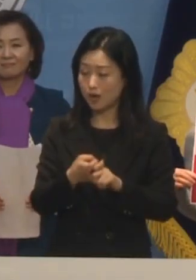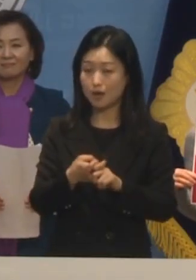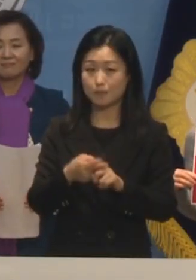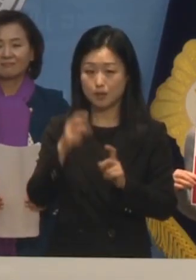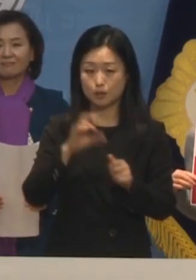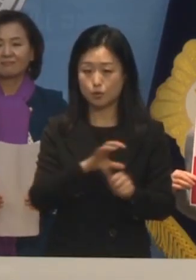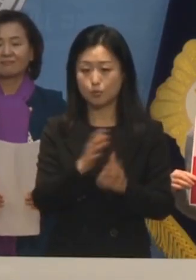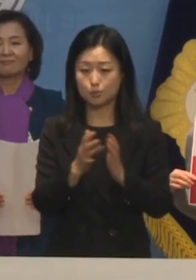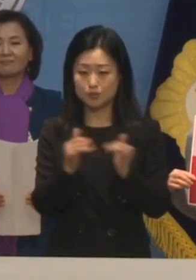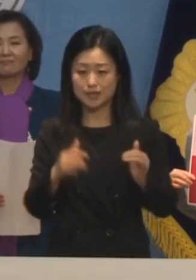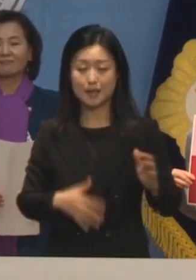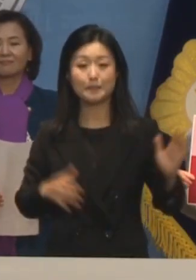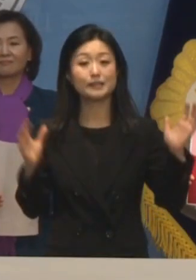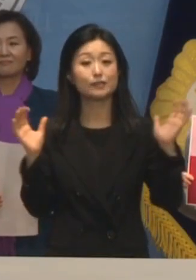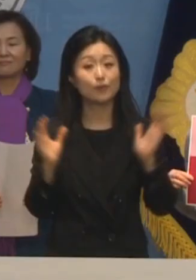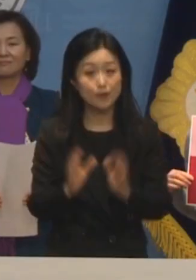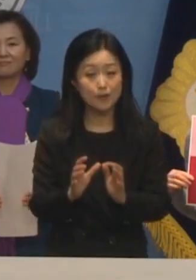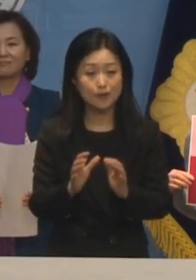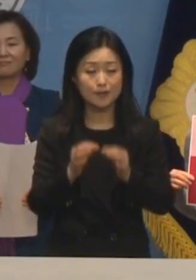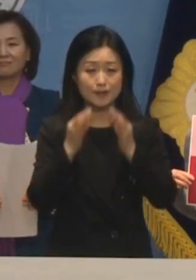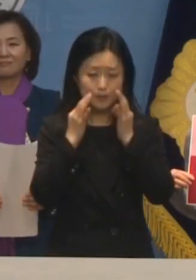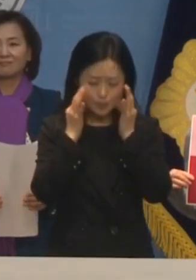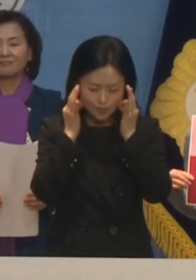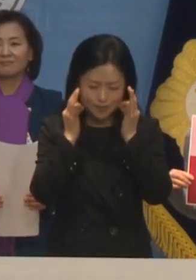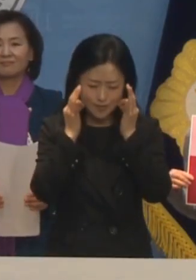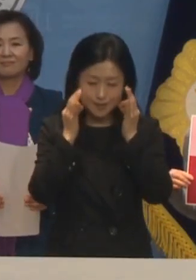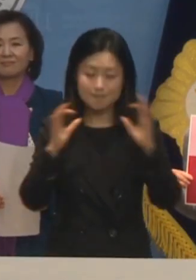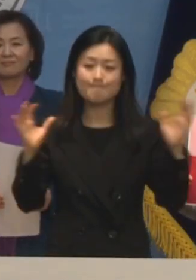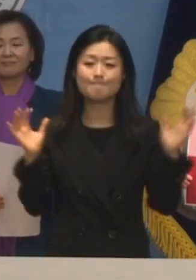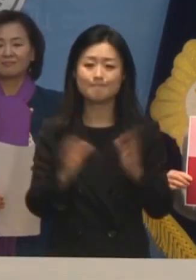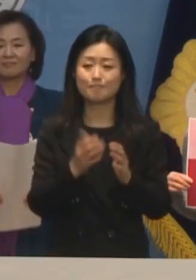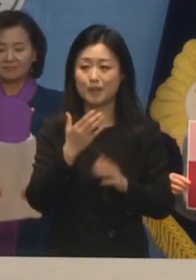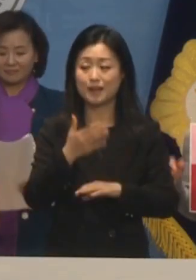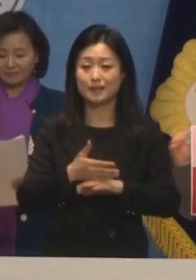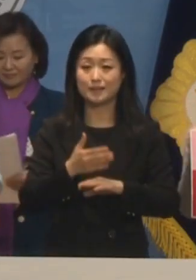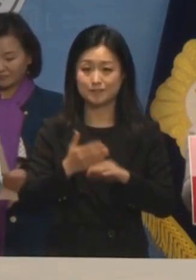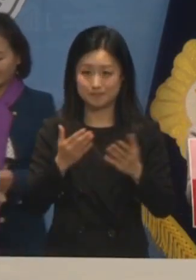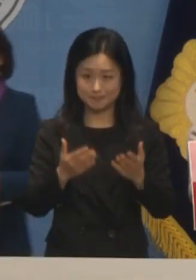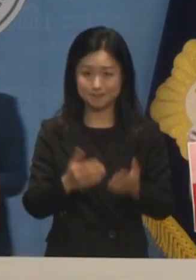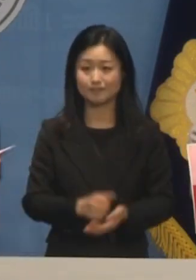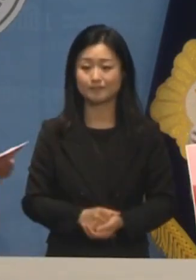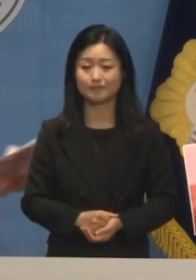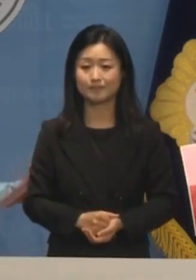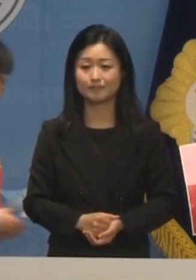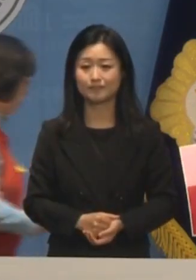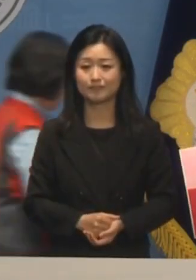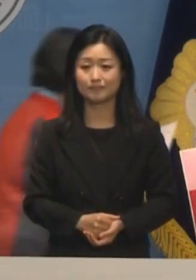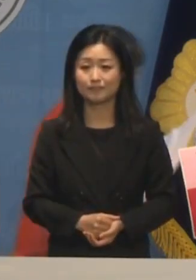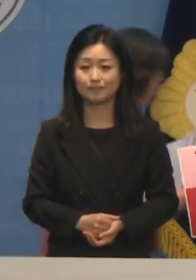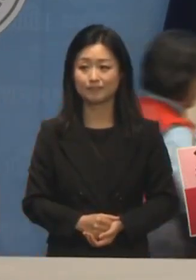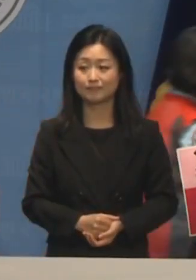돌봄노동자들의 힘을 합해 함께 의지를 모으겠습니다. 감사합니다.